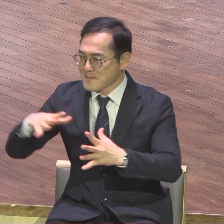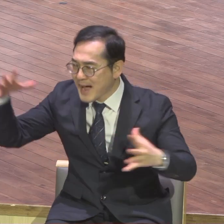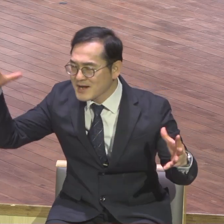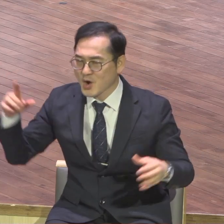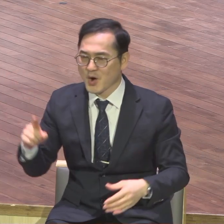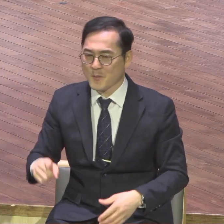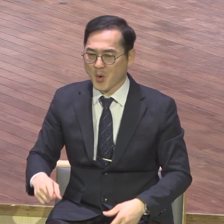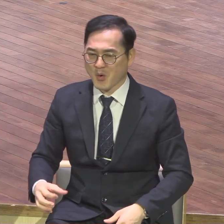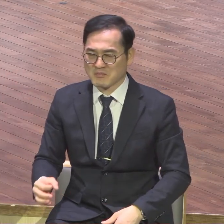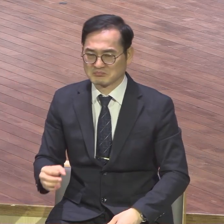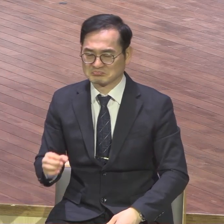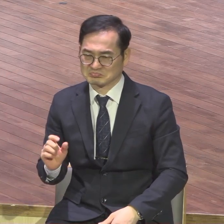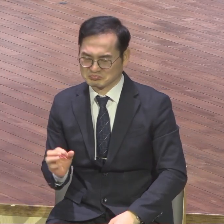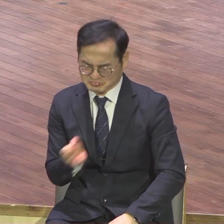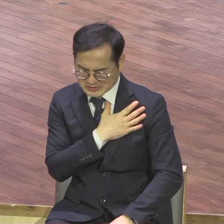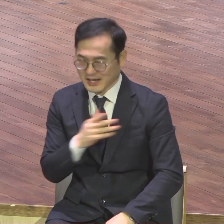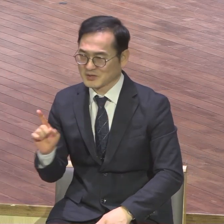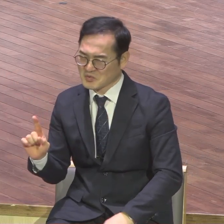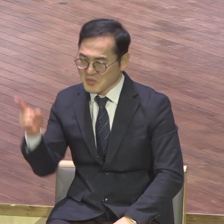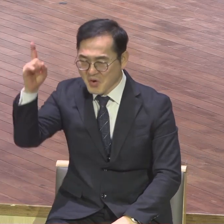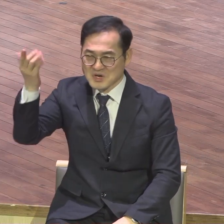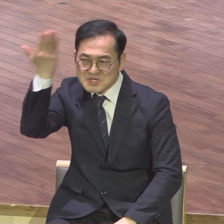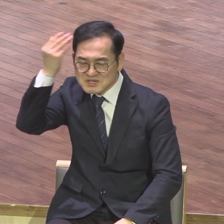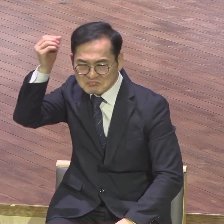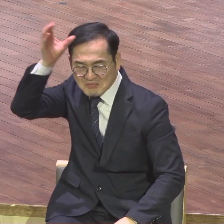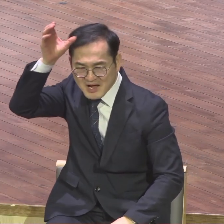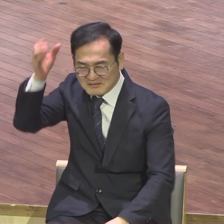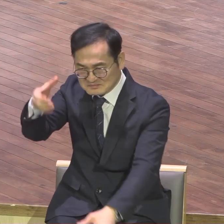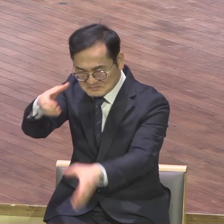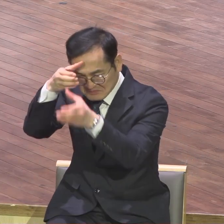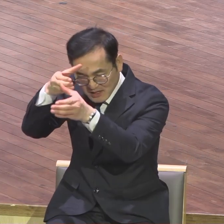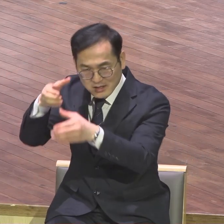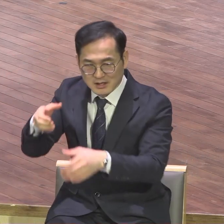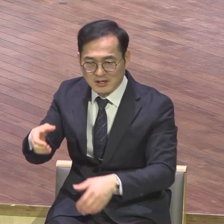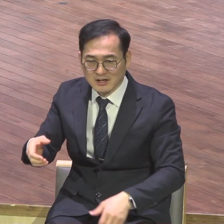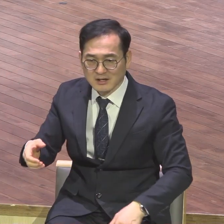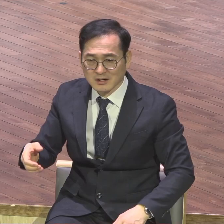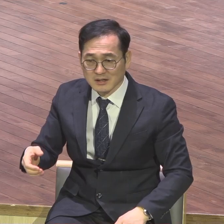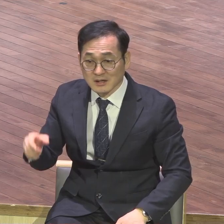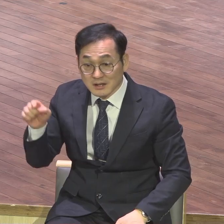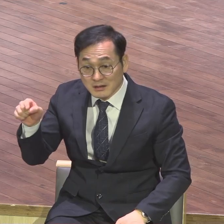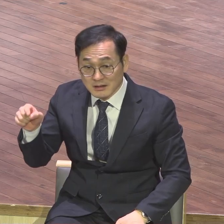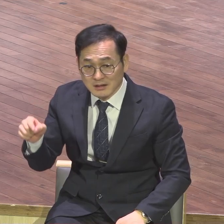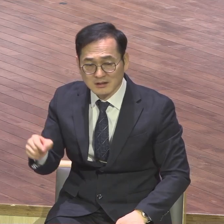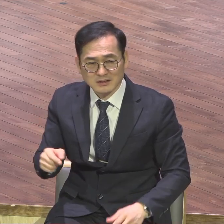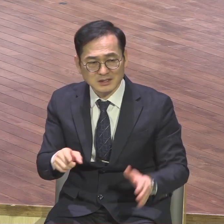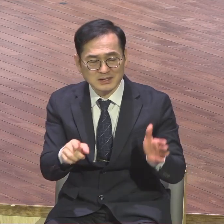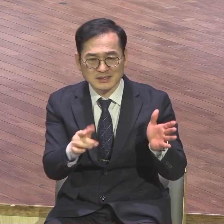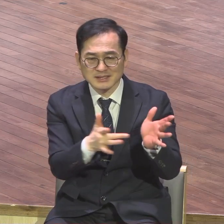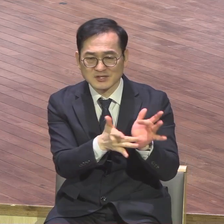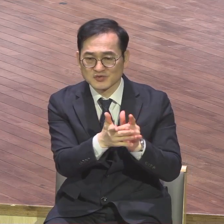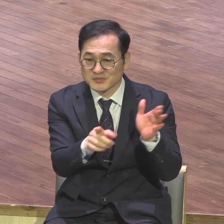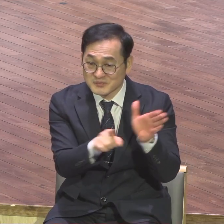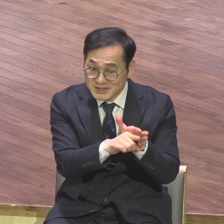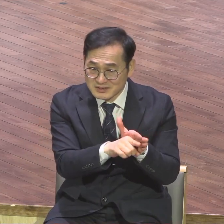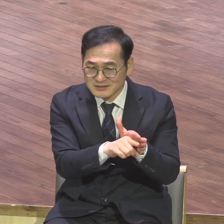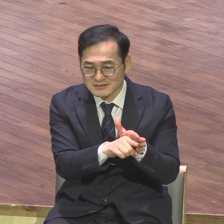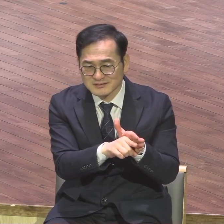헷갈립니다. 남들보다 공부 좀 했다고 그 지식이 엄청 신앙생활 방해됩니다.